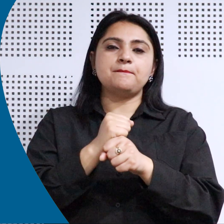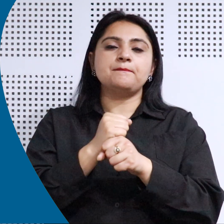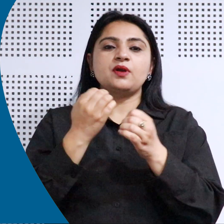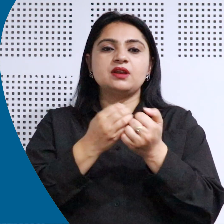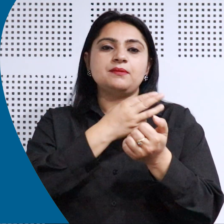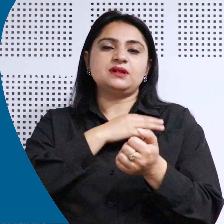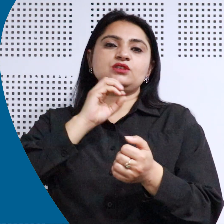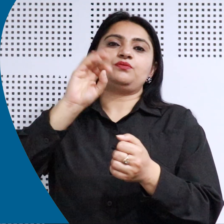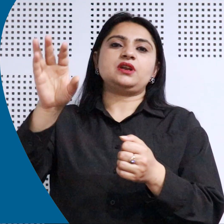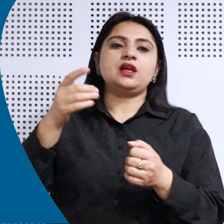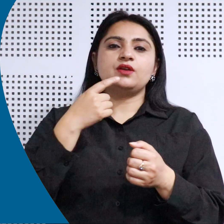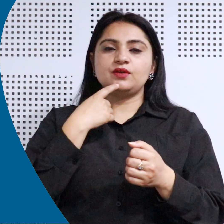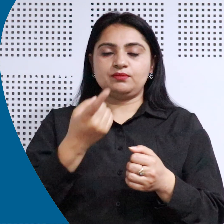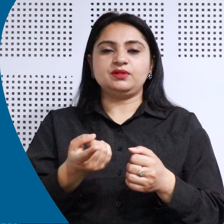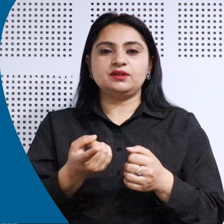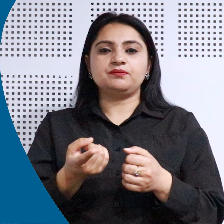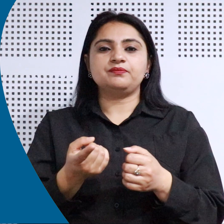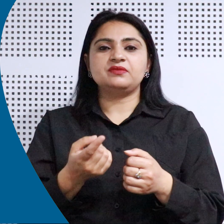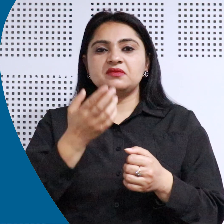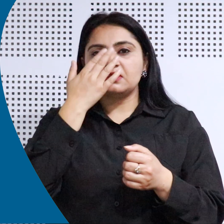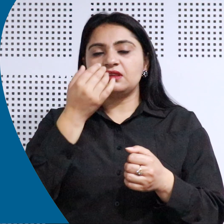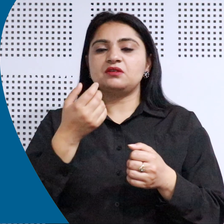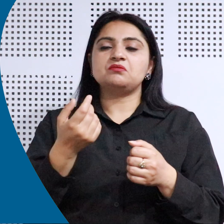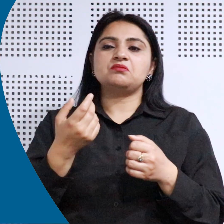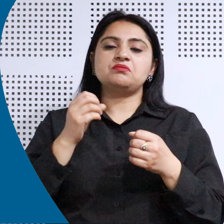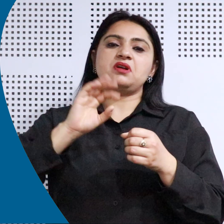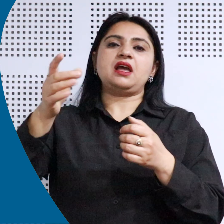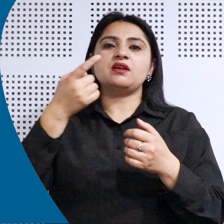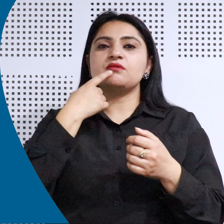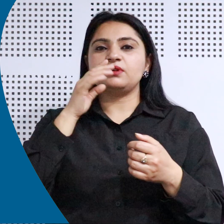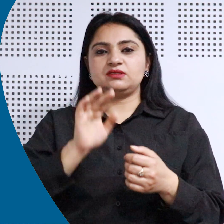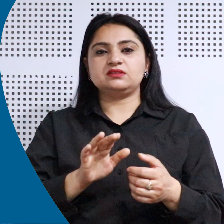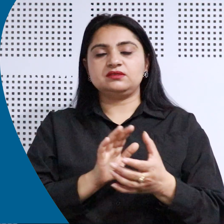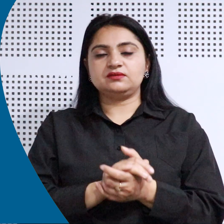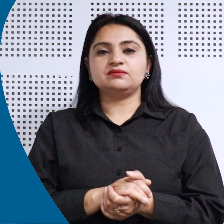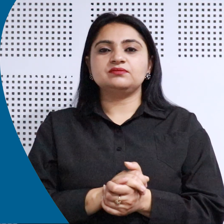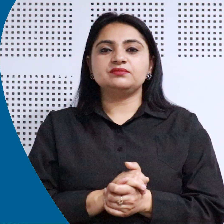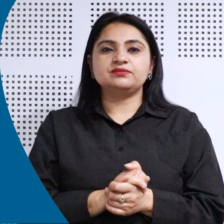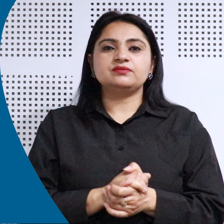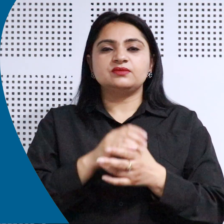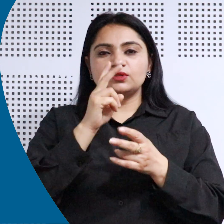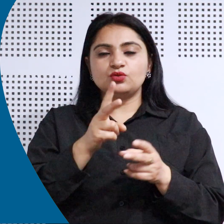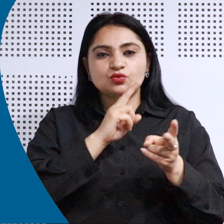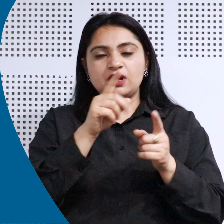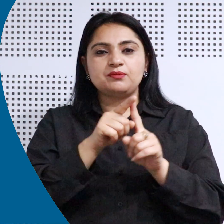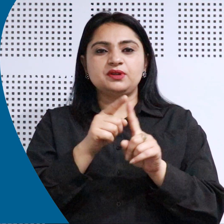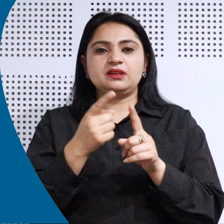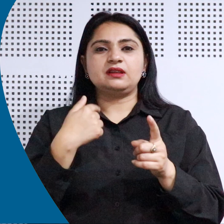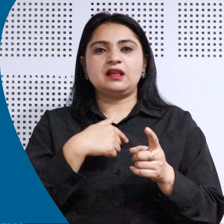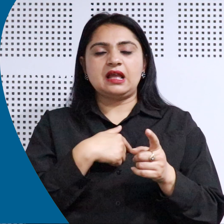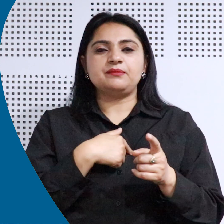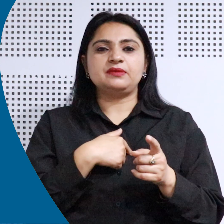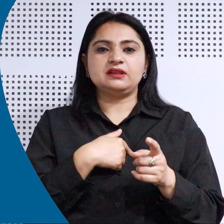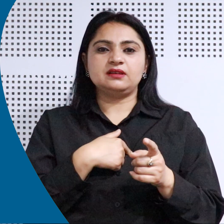भएन, हामीसँग सहमति नलिकन किन पठाउनु भनेर पनि भन्नुहुन्छ। हाजिर नगराउने सिस्टम छ। त्यसर्थ त्यो कुरा पनि हामीले अन्त्य गऱ्यौँ।